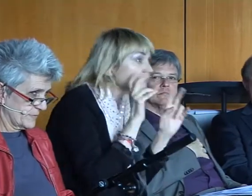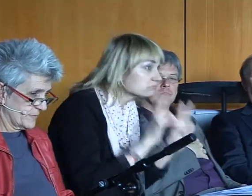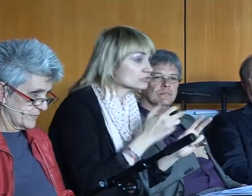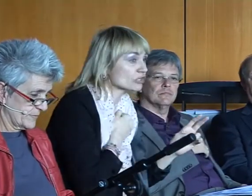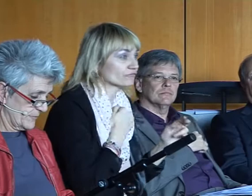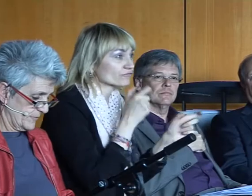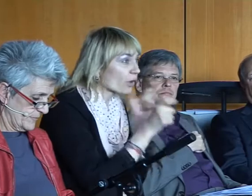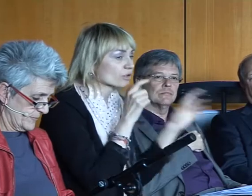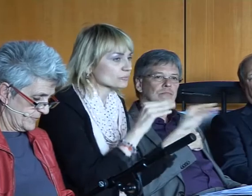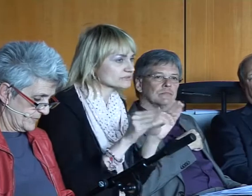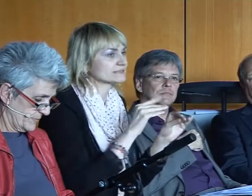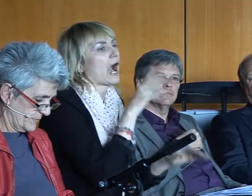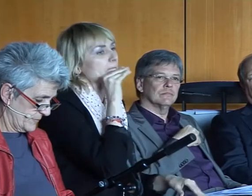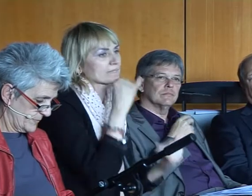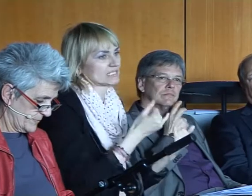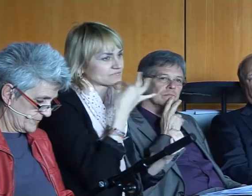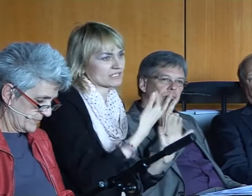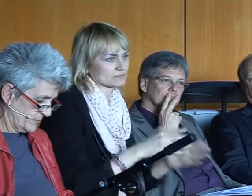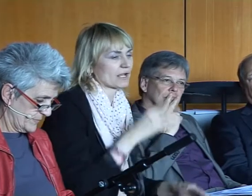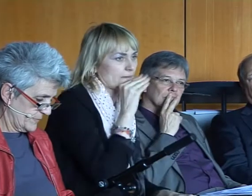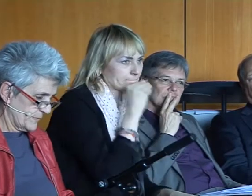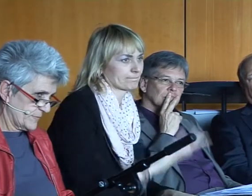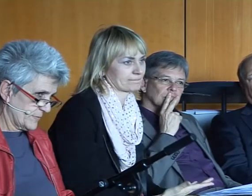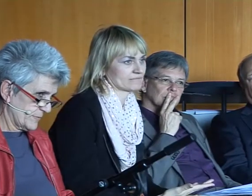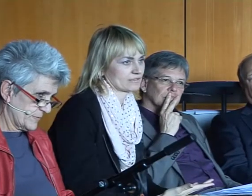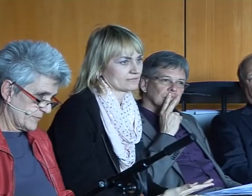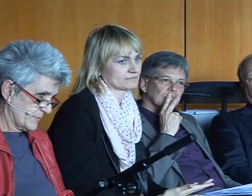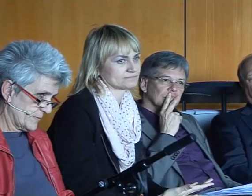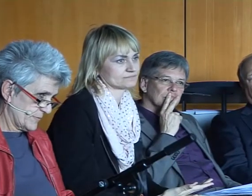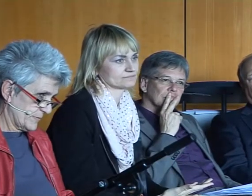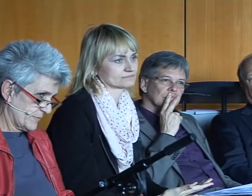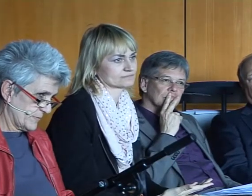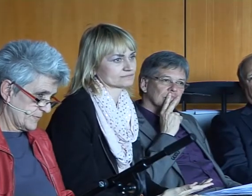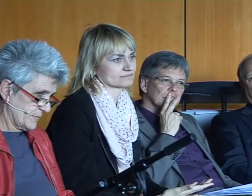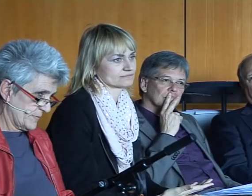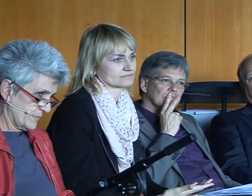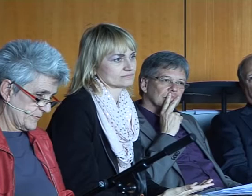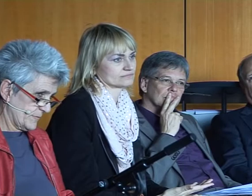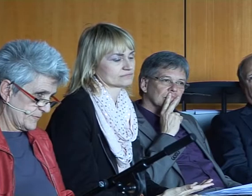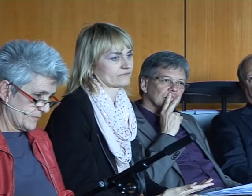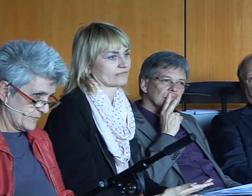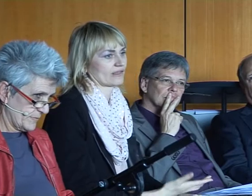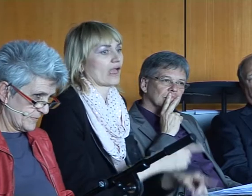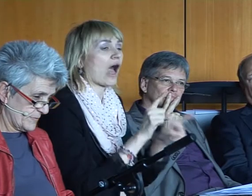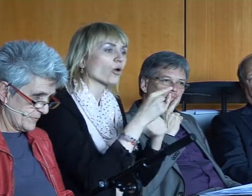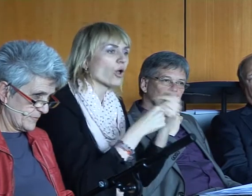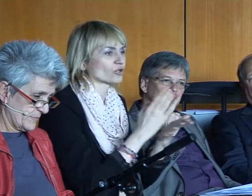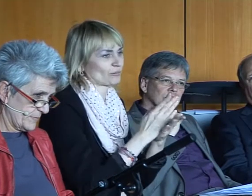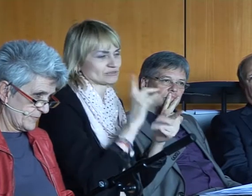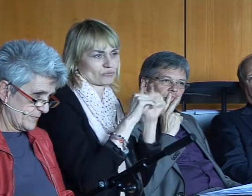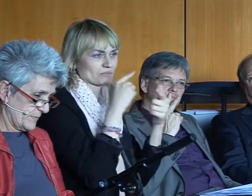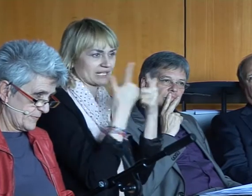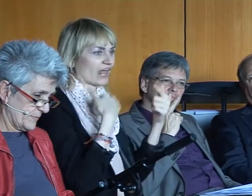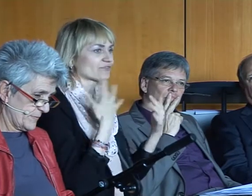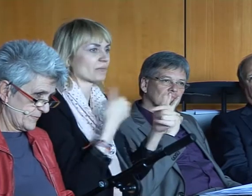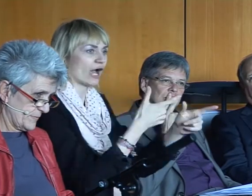Form? Da hat ein Umdenken stattgefunden. Es wird alles gedolmetscht. Das schafft man alles. Und seither gibt es auch keine blöden Kommentare